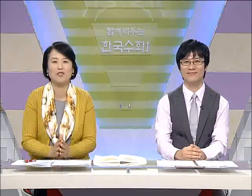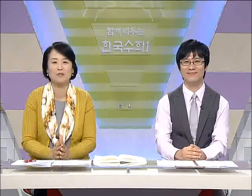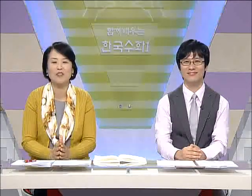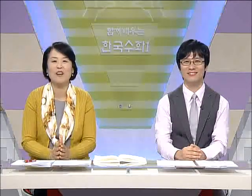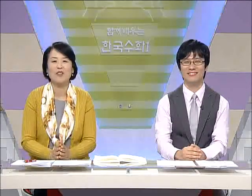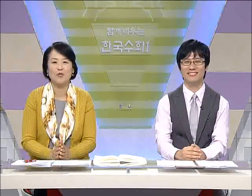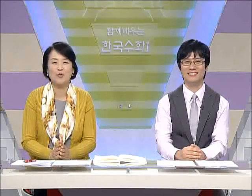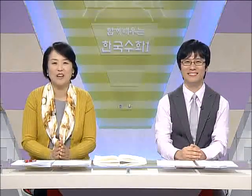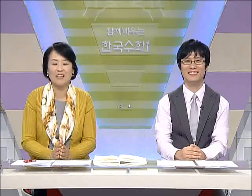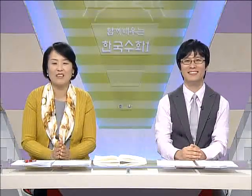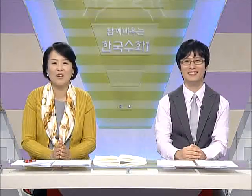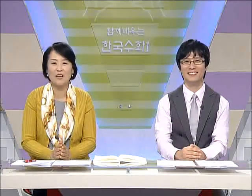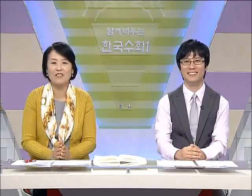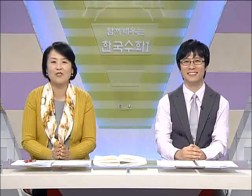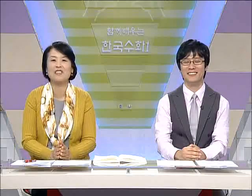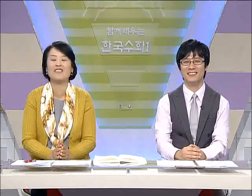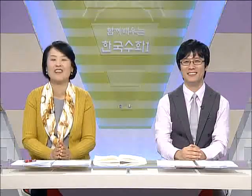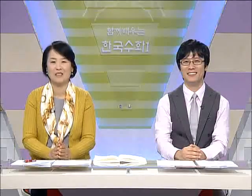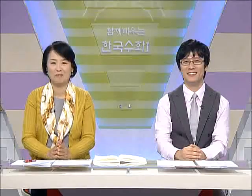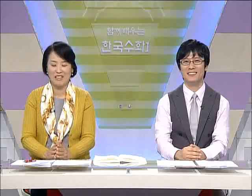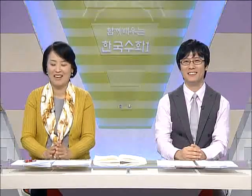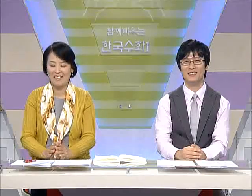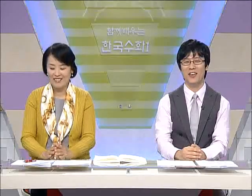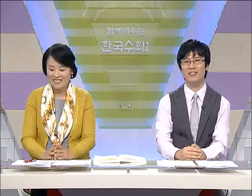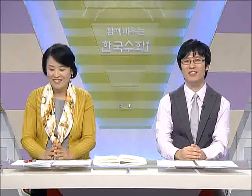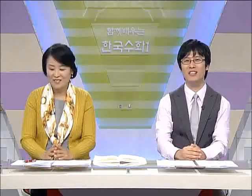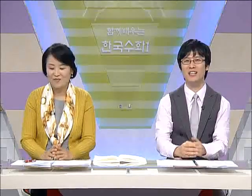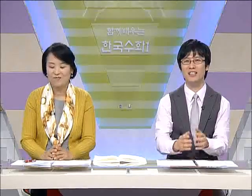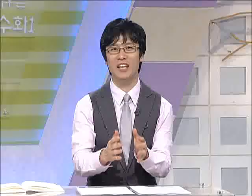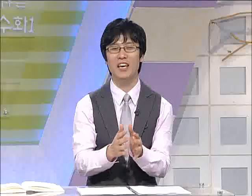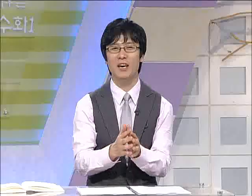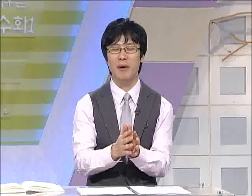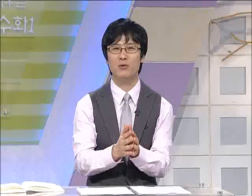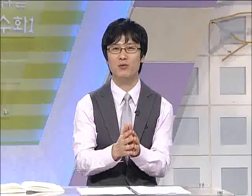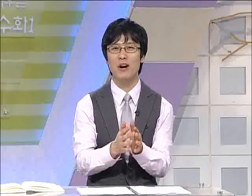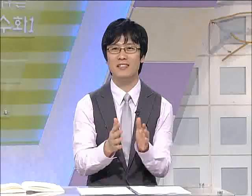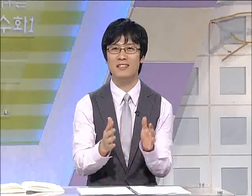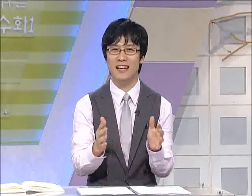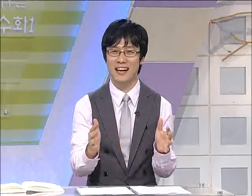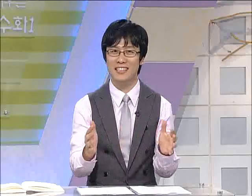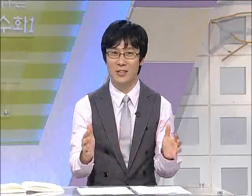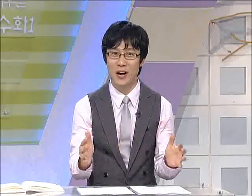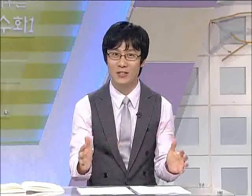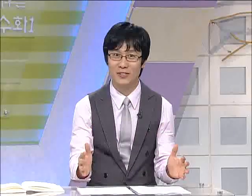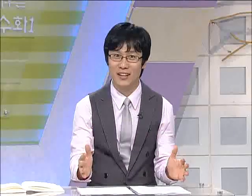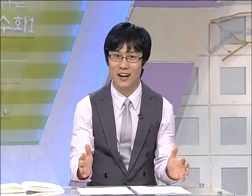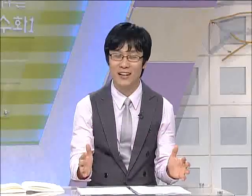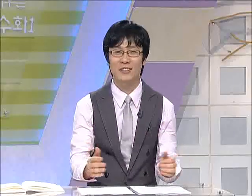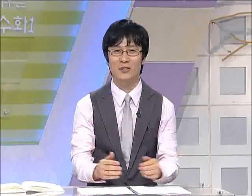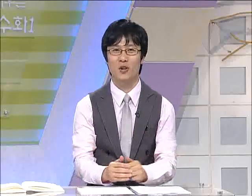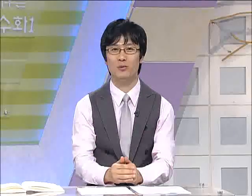기억해두시면 유용하게 사용을 하실 수 있을 것 같습니다. 네, 지난 시간에 배운 수화들을 잘 기억하셨다가 여러분